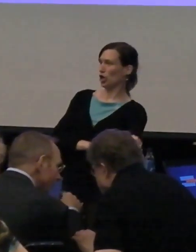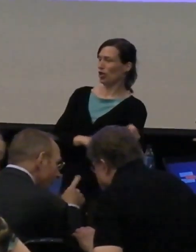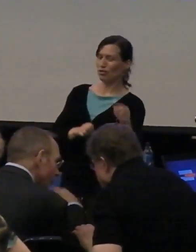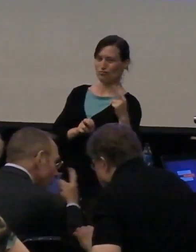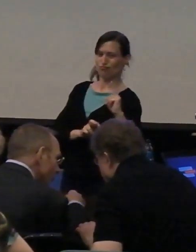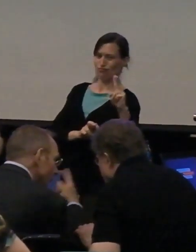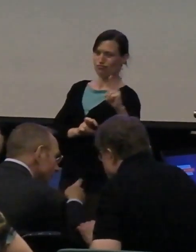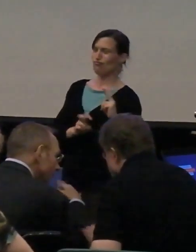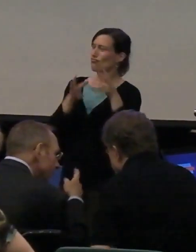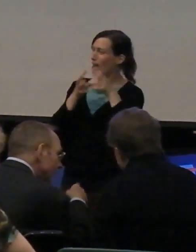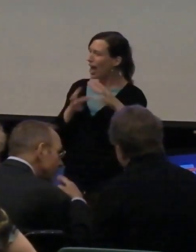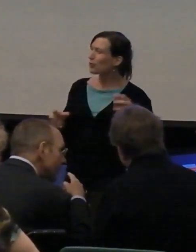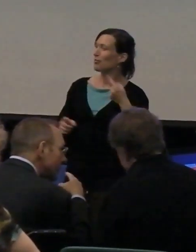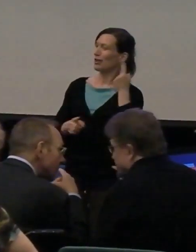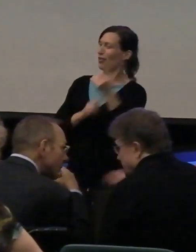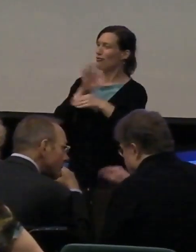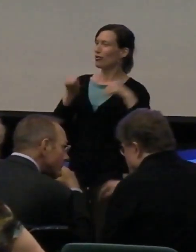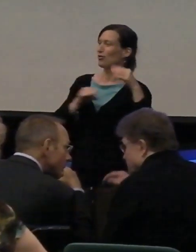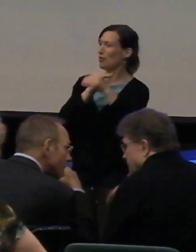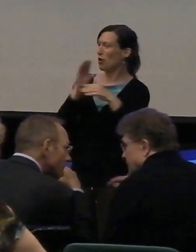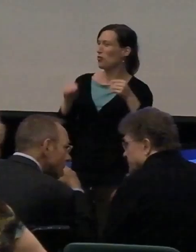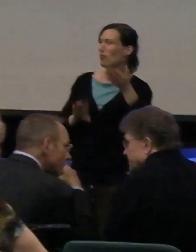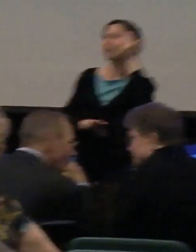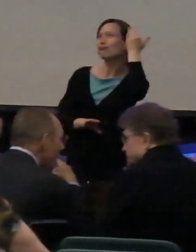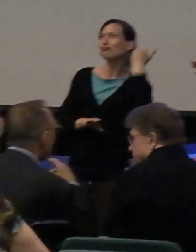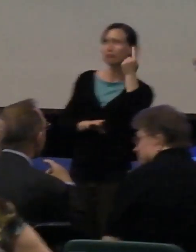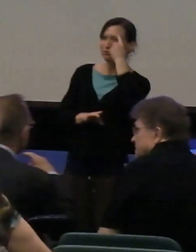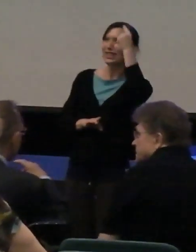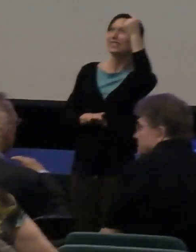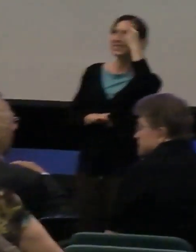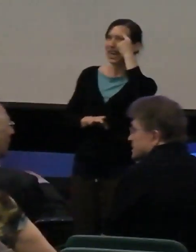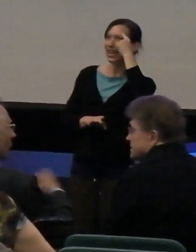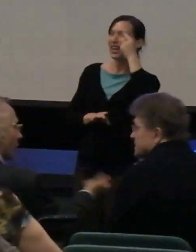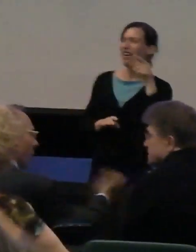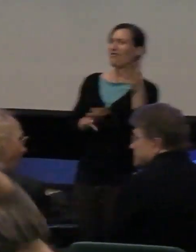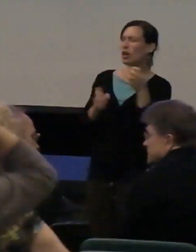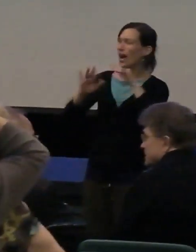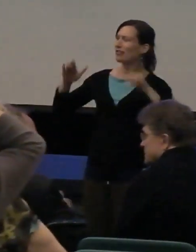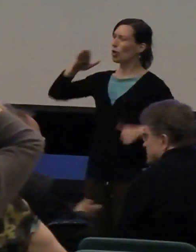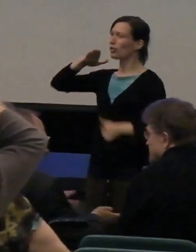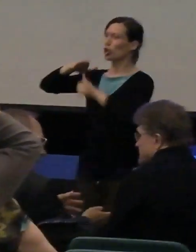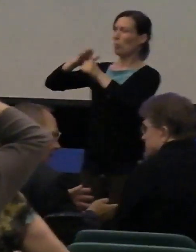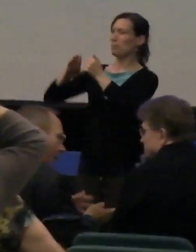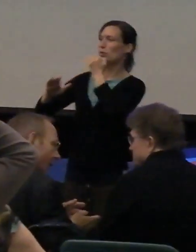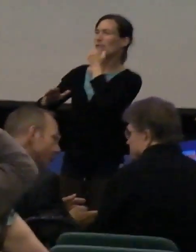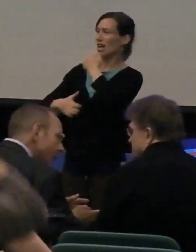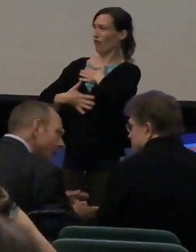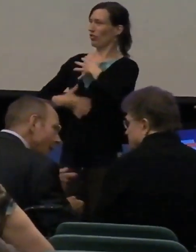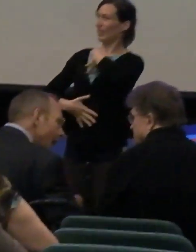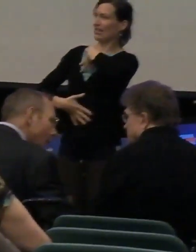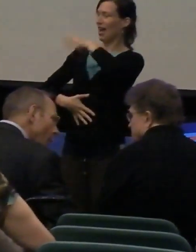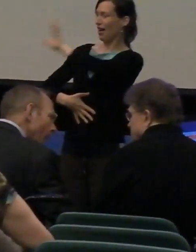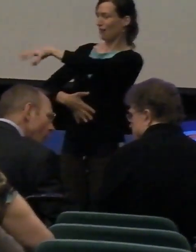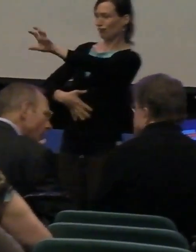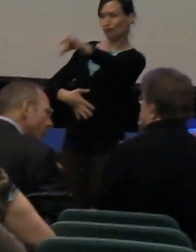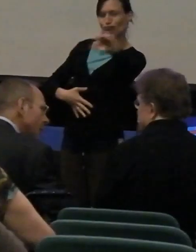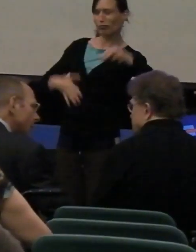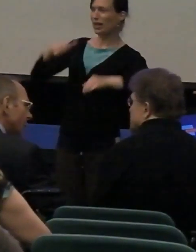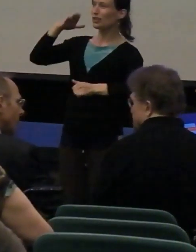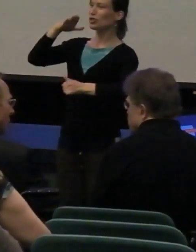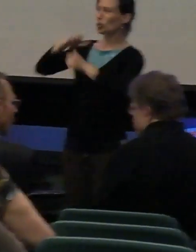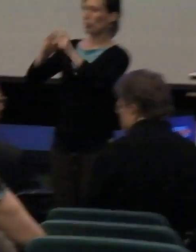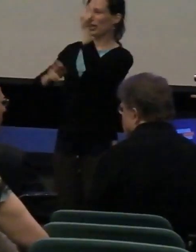uitgebreid over gesproken in het begin toen ik het idee had. Om zo van een aantal topmusea in Den Haag de topwerken te kunnen laten